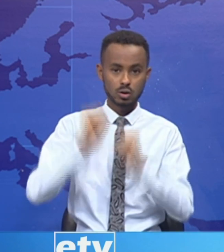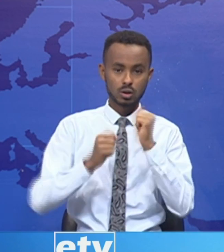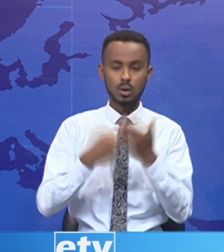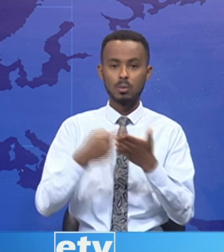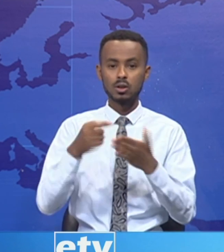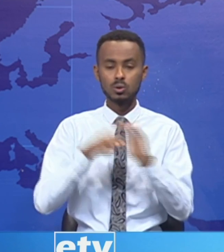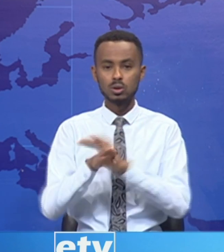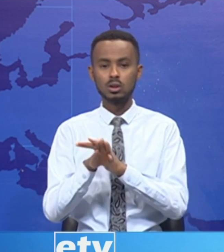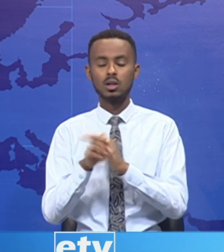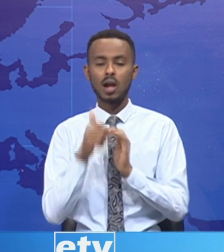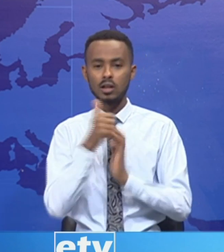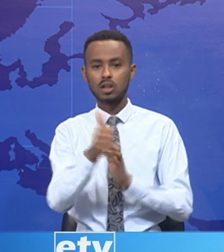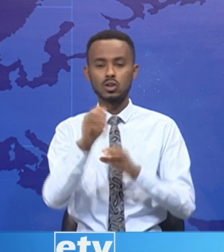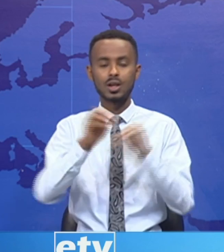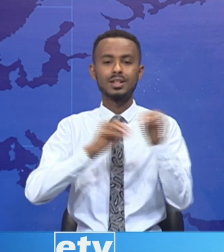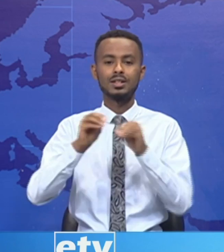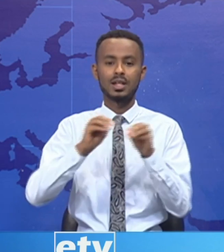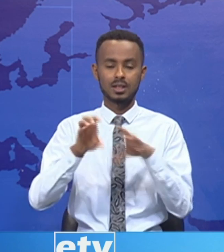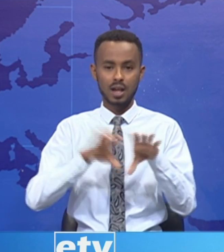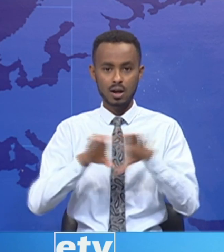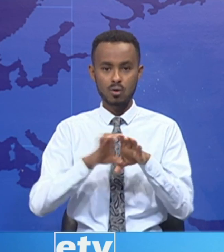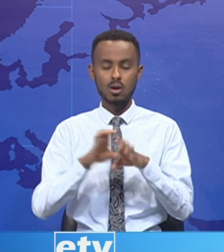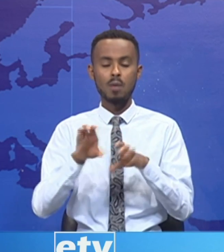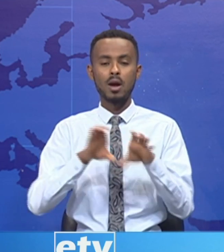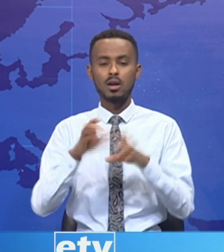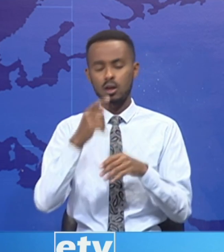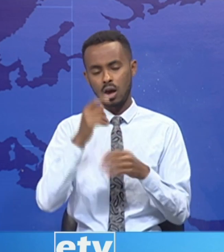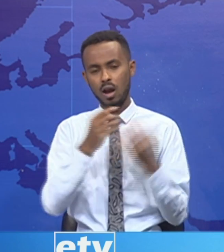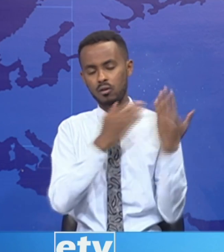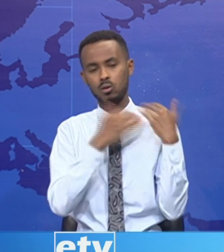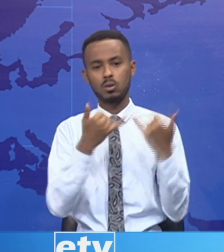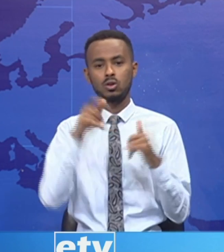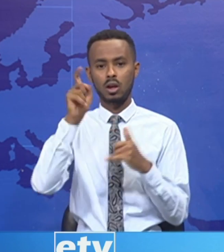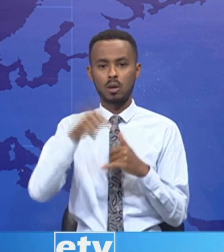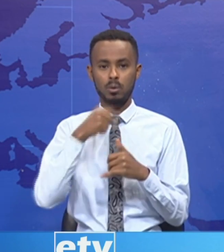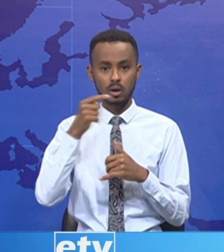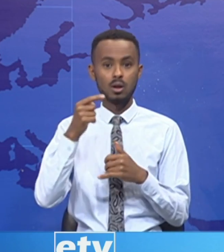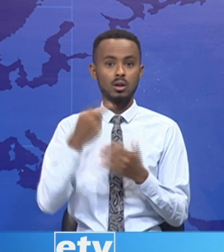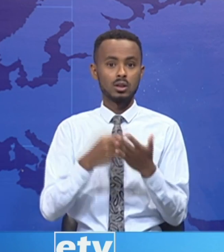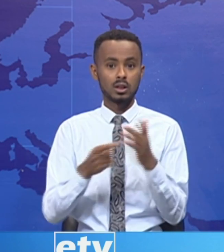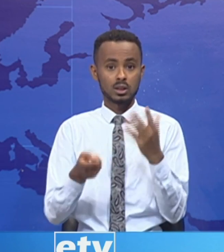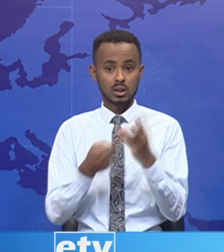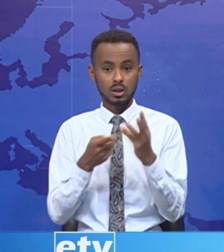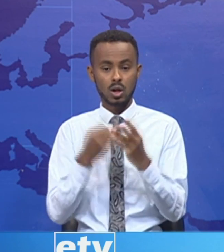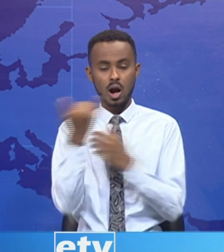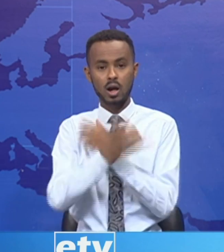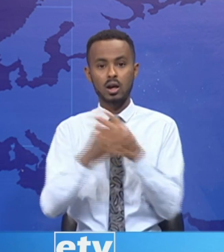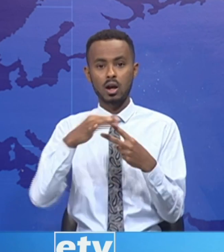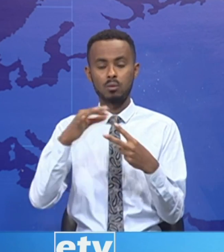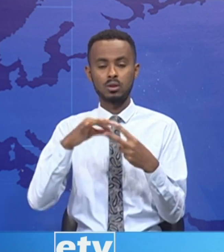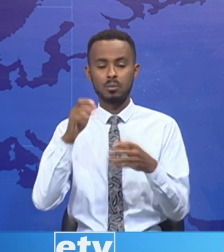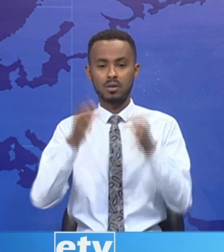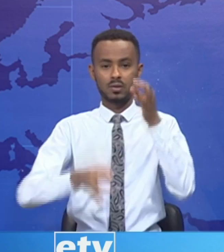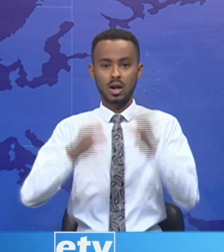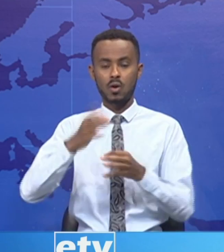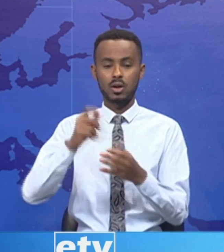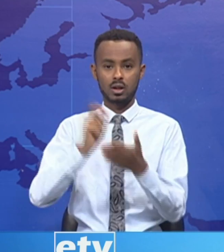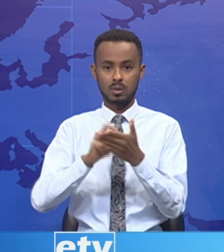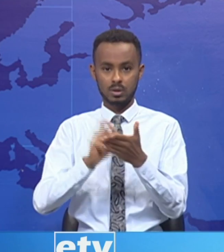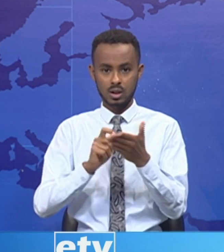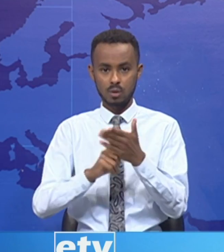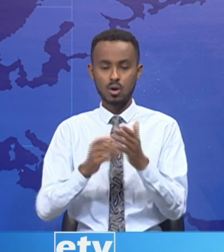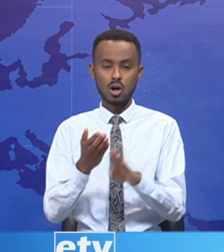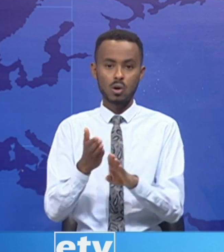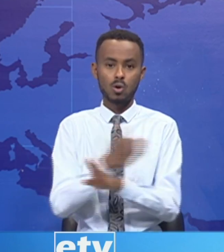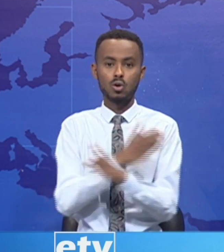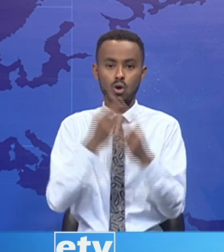ውስጥ ራሳቸውን ኤክሰርሳይዝ እንዲያደርጉ የማድረግ ሚናው መጫወት ነው ያለበት። ታዲያ ስድስተኛው ሀገራዊ ምርጫን በፍትሐዊነት ለመዘገብ